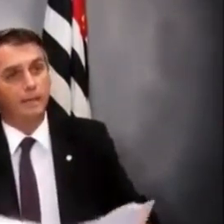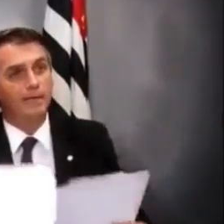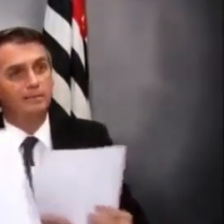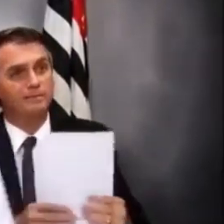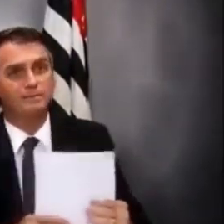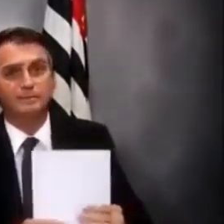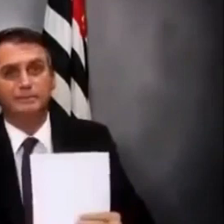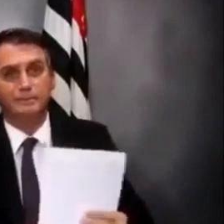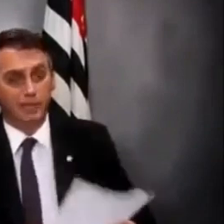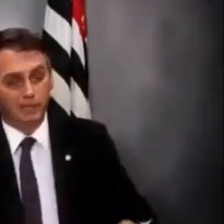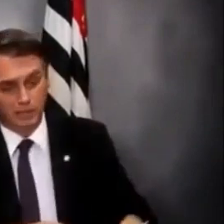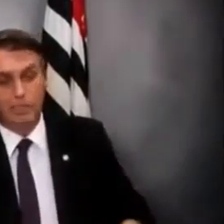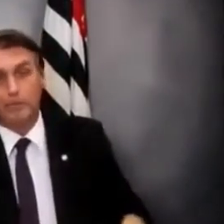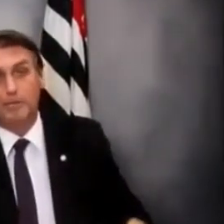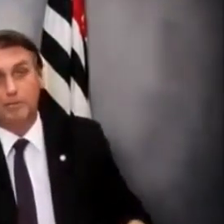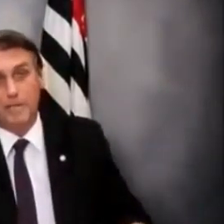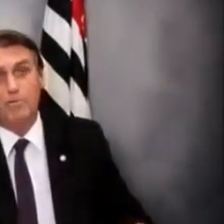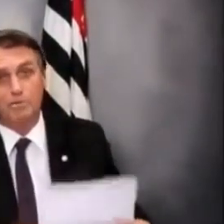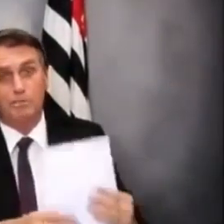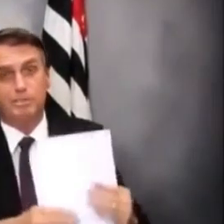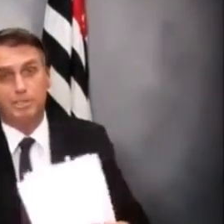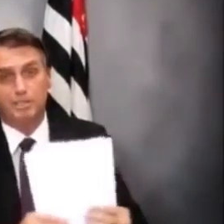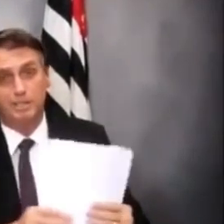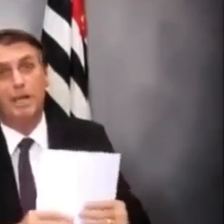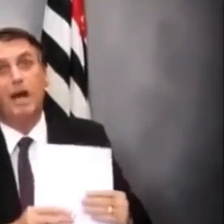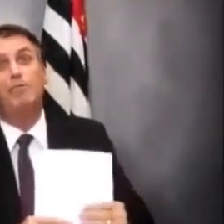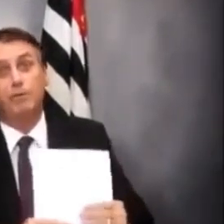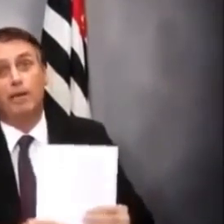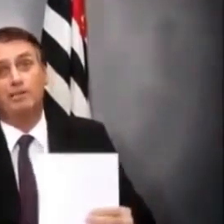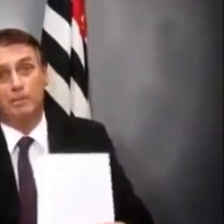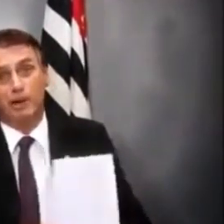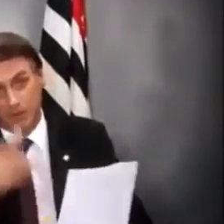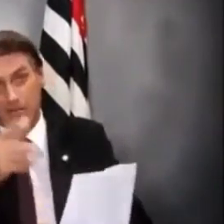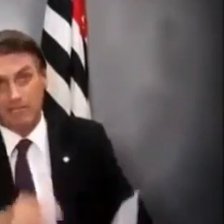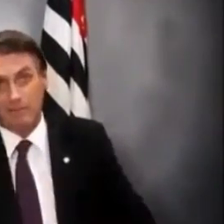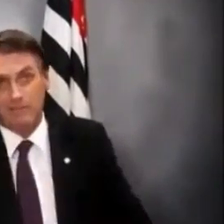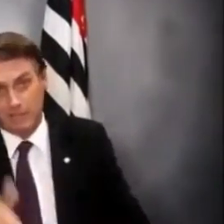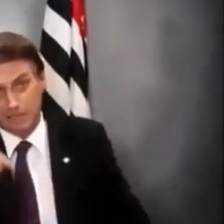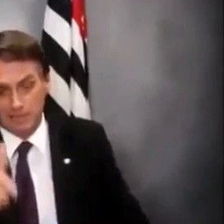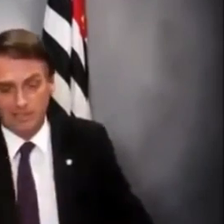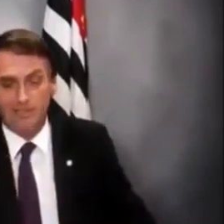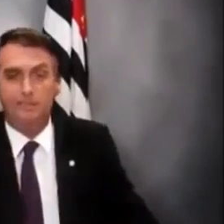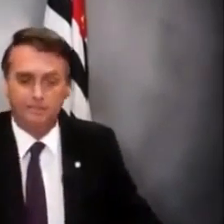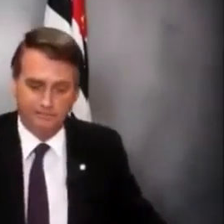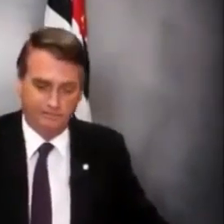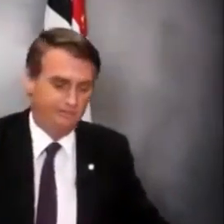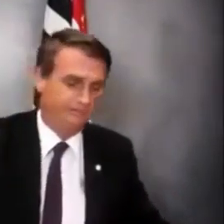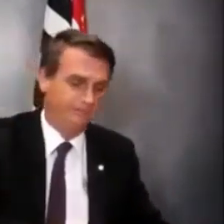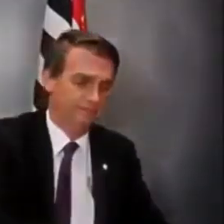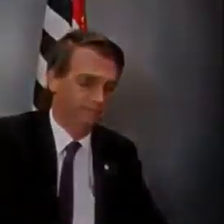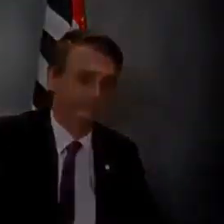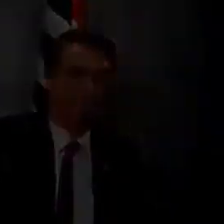A Cássia Maria me elegeu deputado federal com as suas mentiras. A Folha de São Paulo vai me eleger presidente, tenho certeza disso.